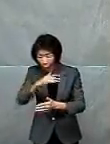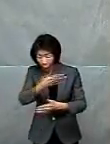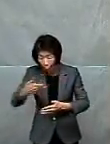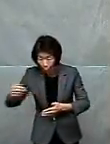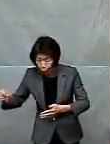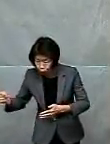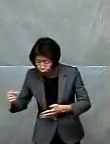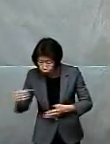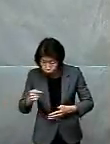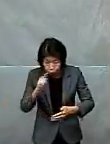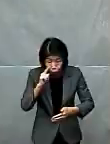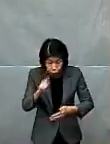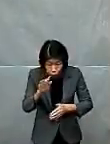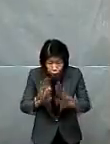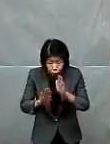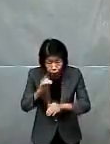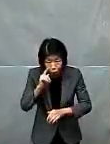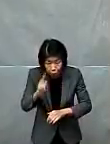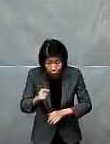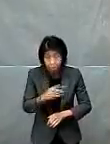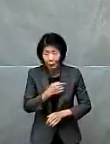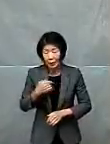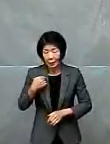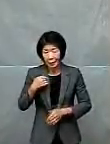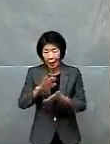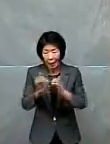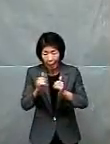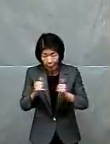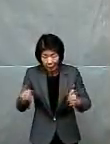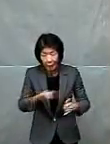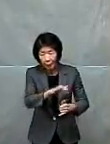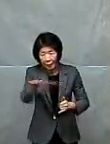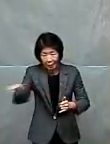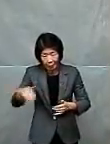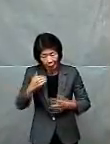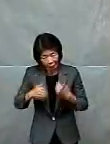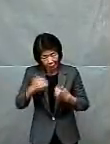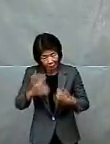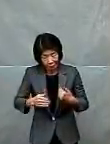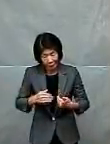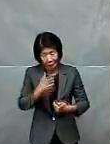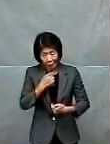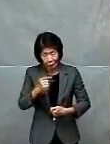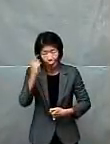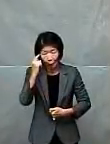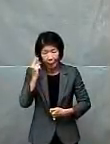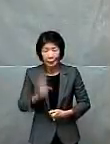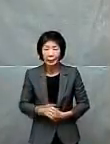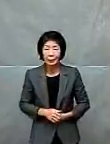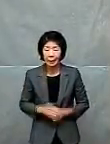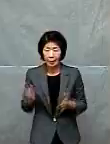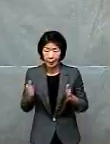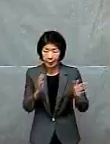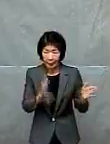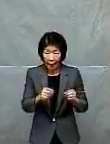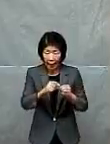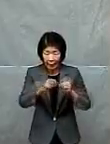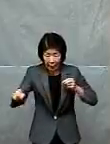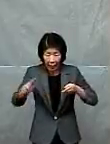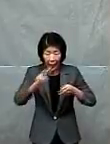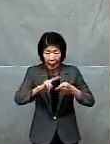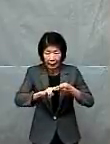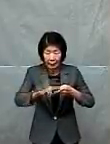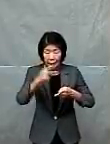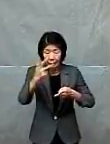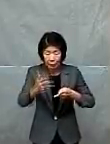光景が見られます。ぜひ県民の皆さんもお楽しみいただければと思います。それから長井市のフ